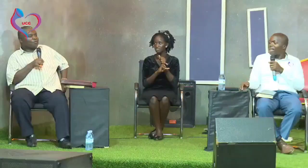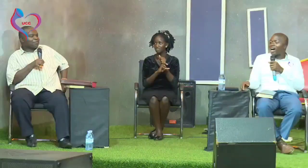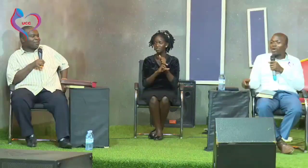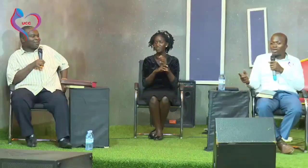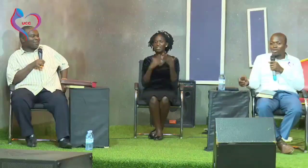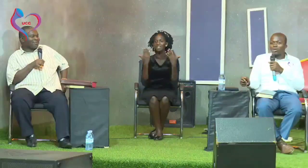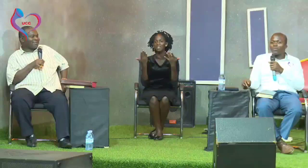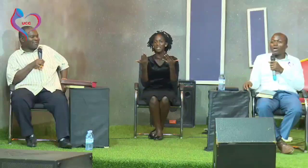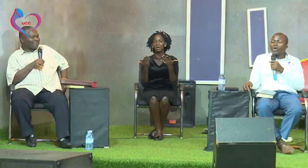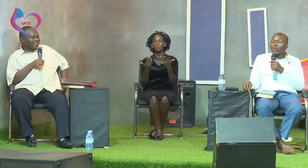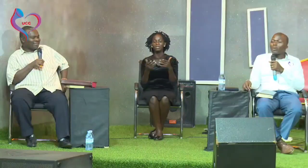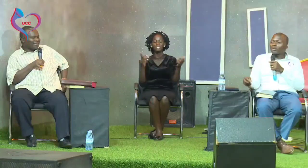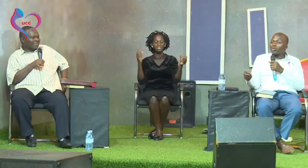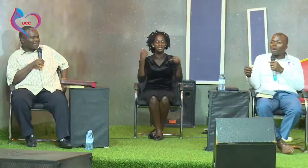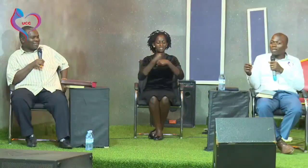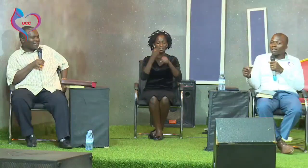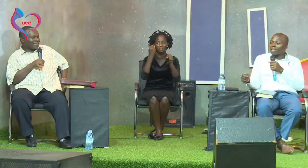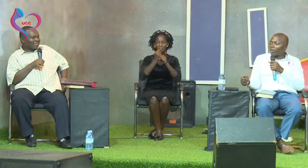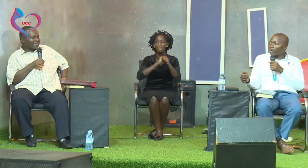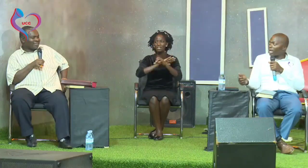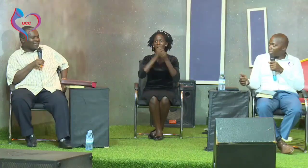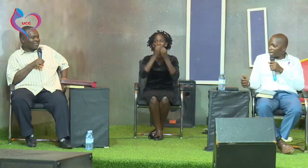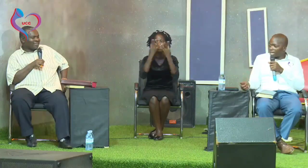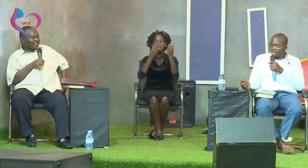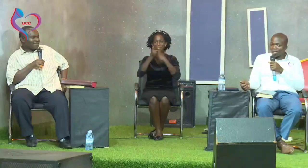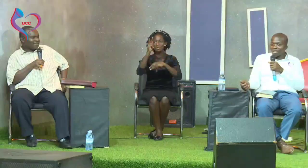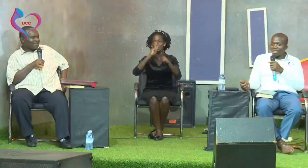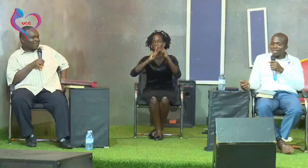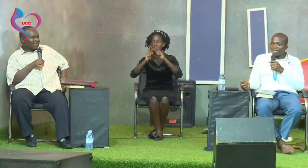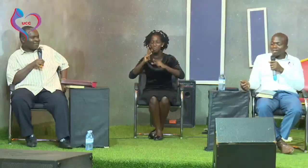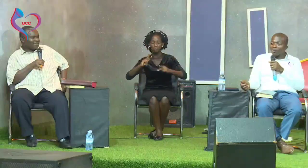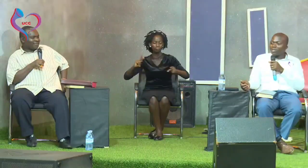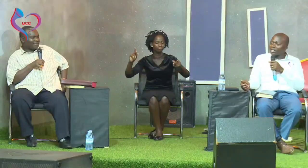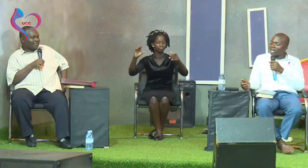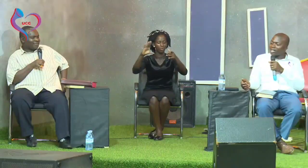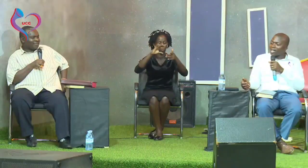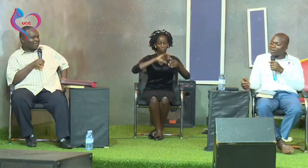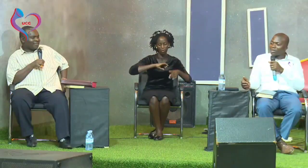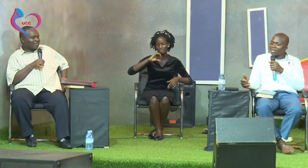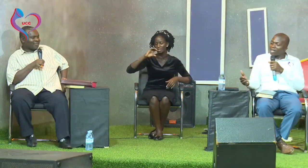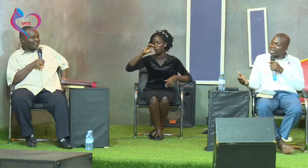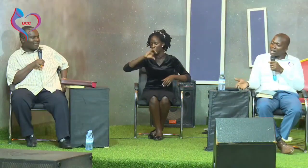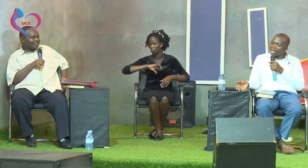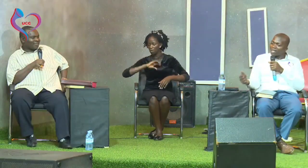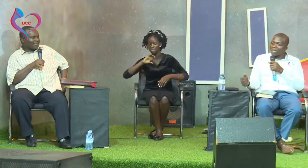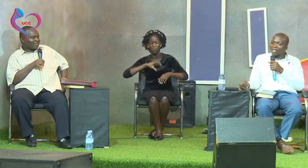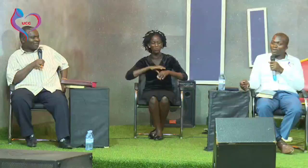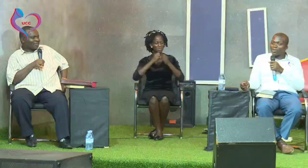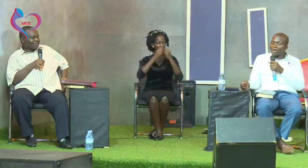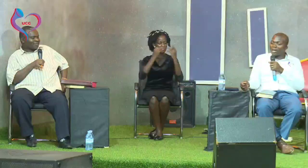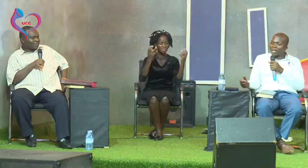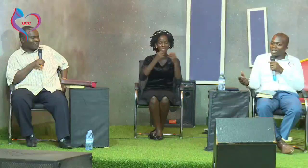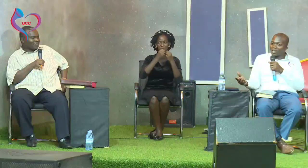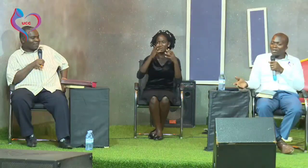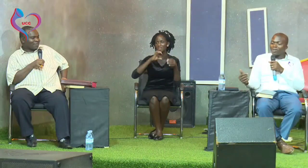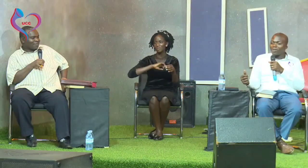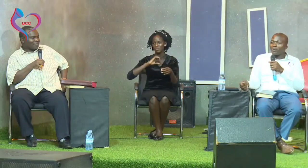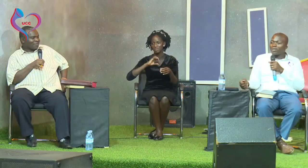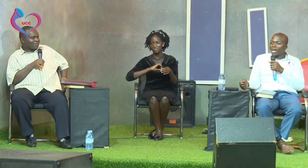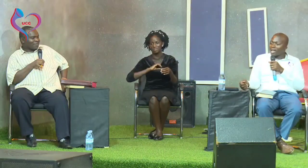we kuba abasumba abasinga wano yabagasse. Nze na si yeyangatta